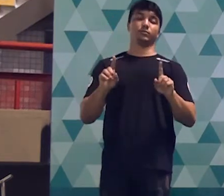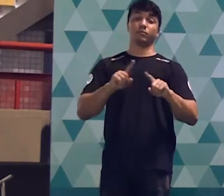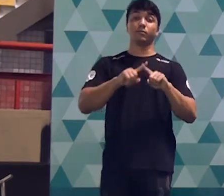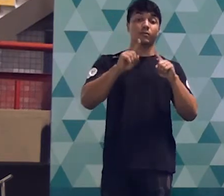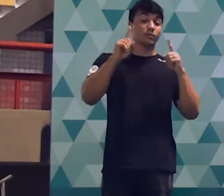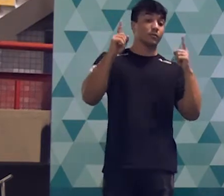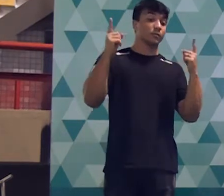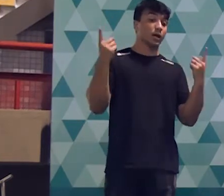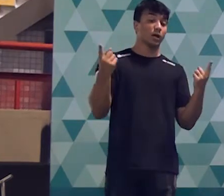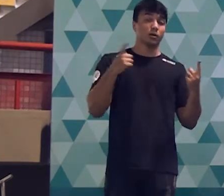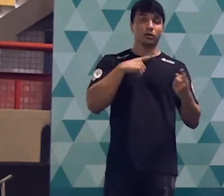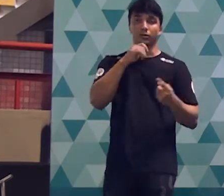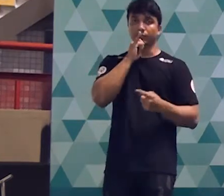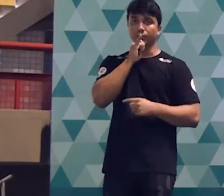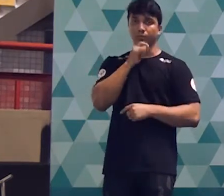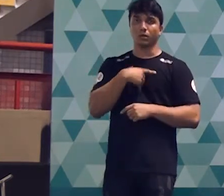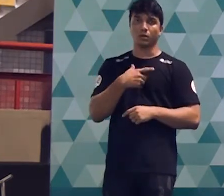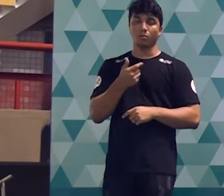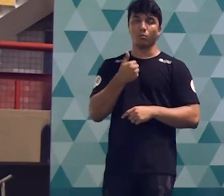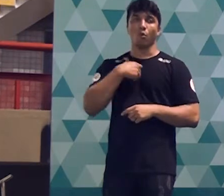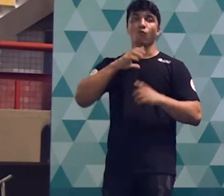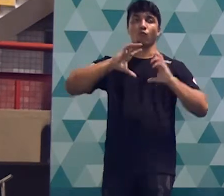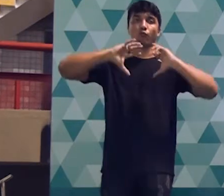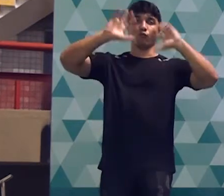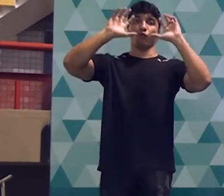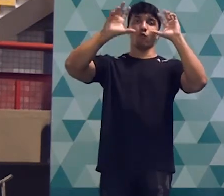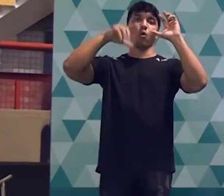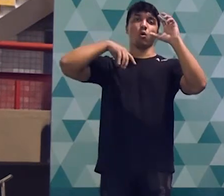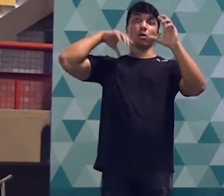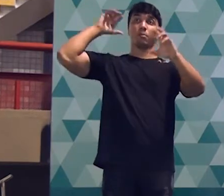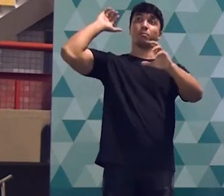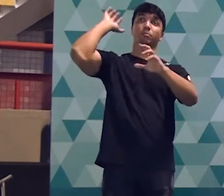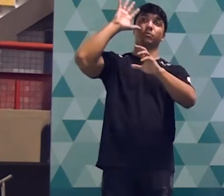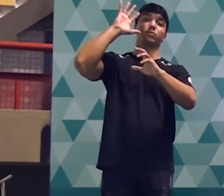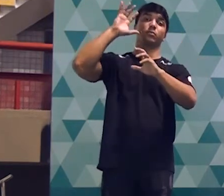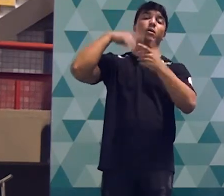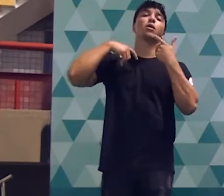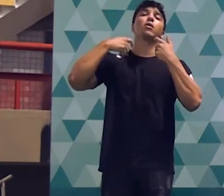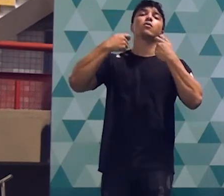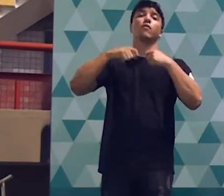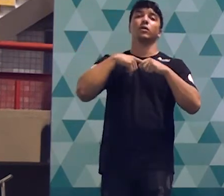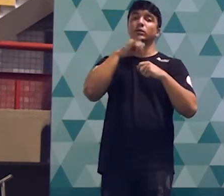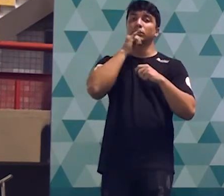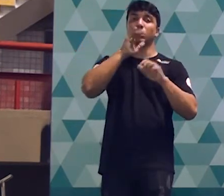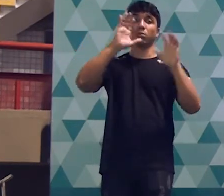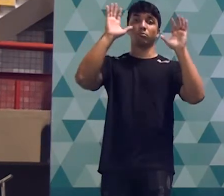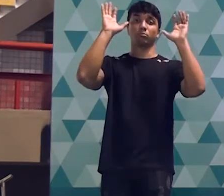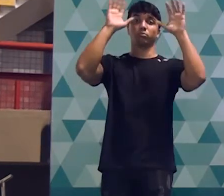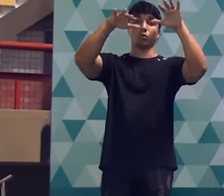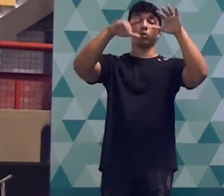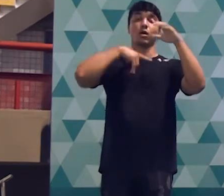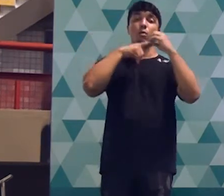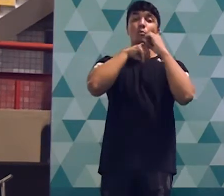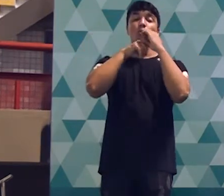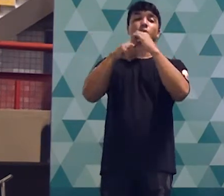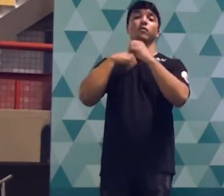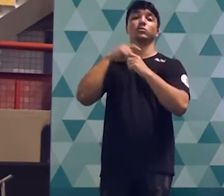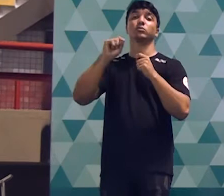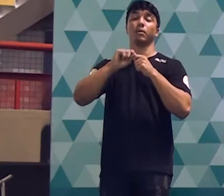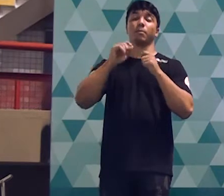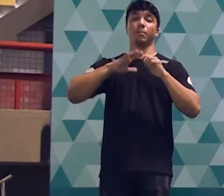Mas, quando eu jogo voleibol, por exemplo, e eu vou fazer um bloqueio, eu levanto o meu